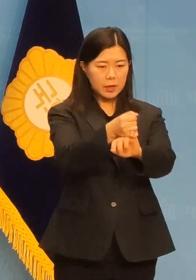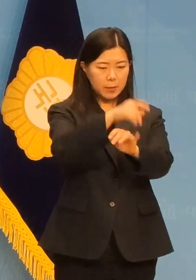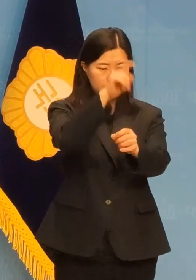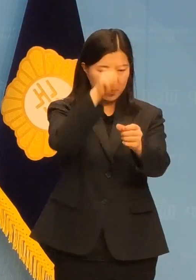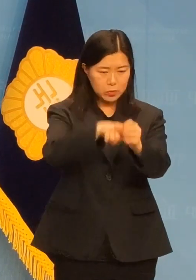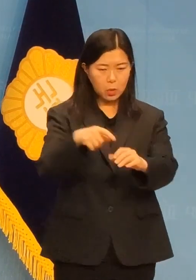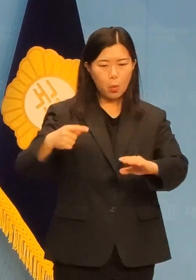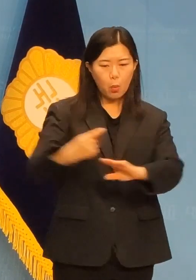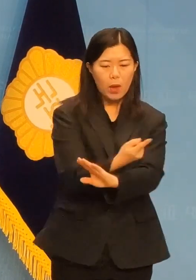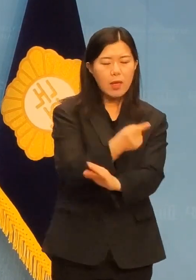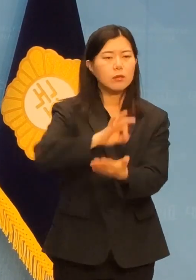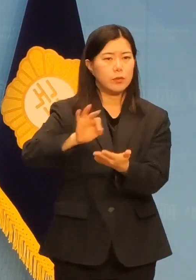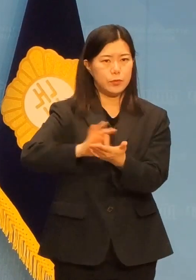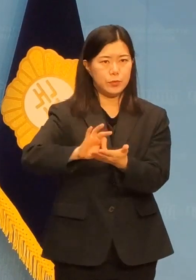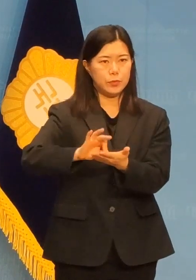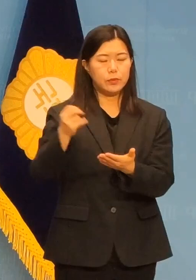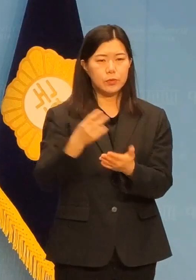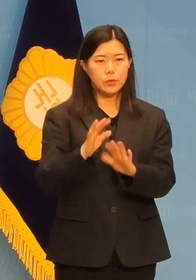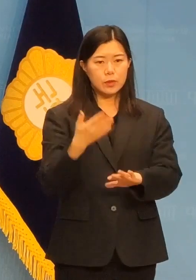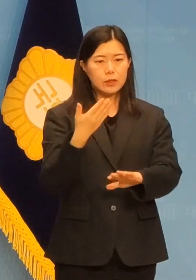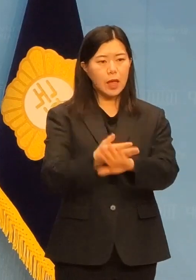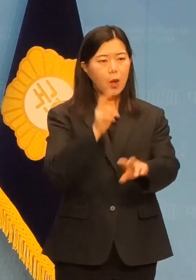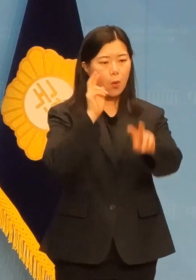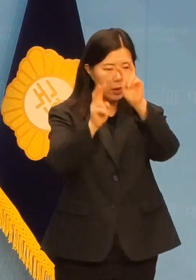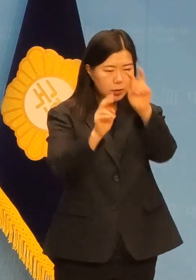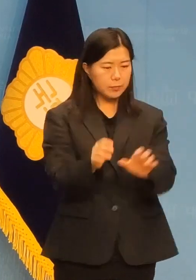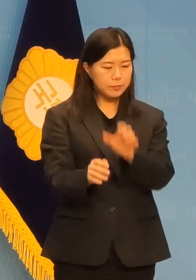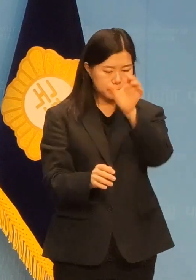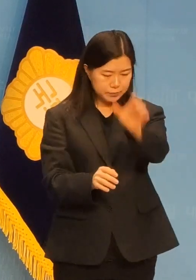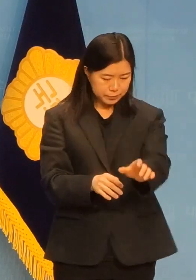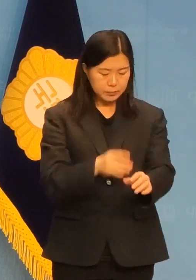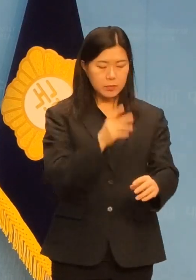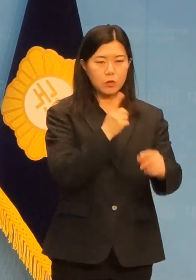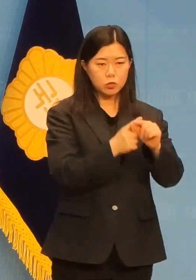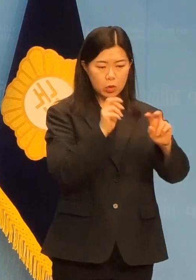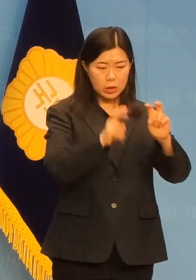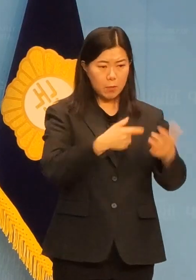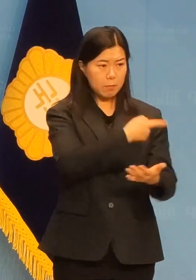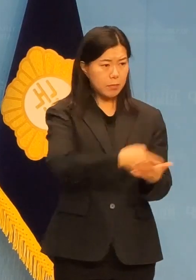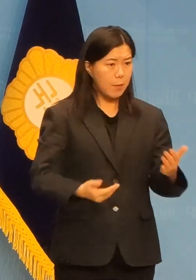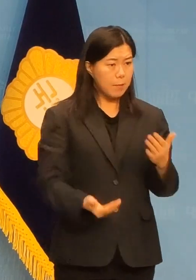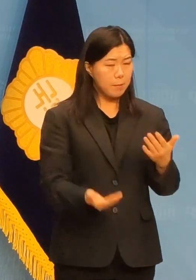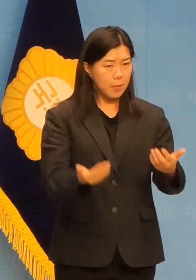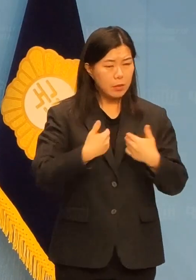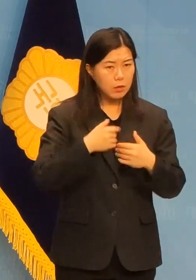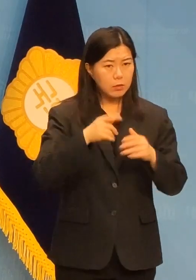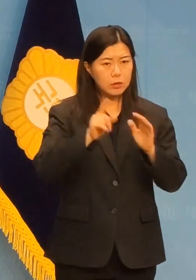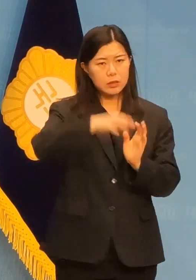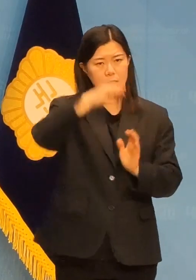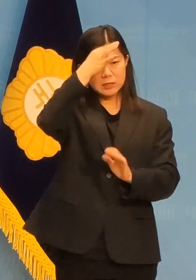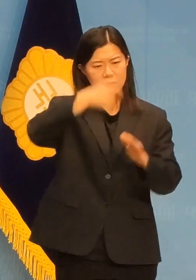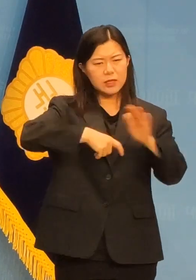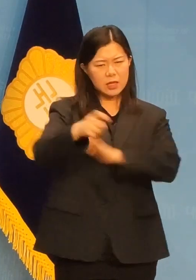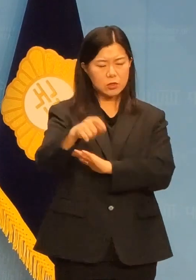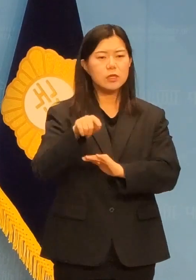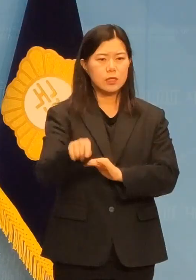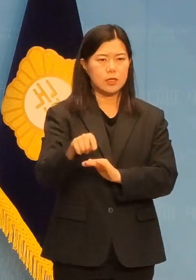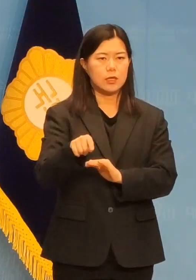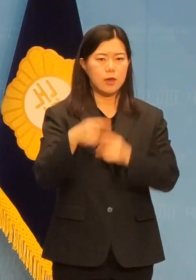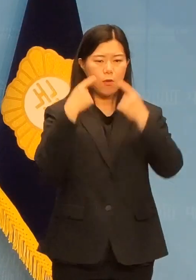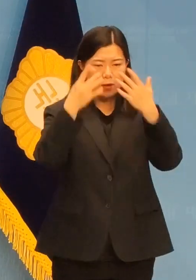목적을 벗어나 사용하거나 다른 회사에 넘겨 중소기업에 피해를 주는 경우를 기술 탈취라는 중대한 불법